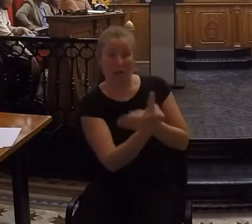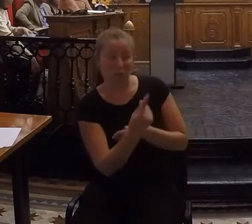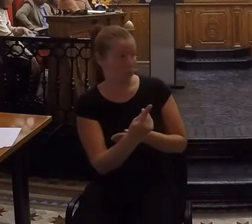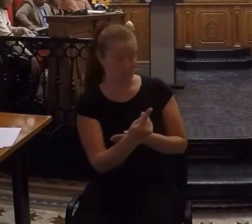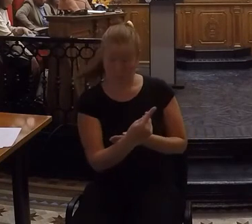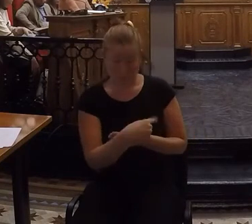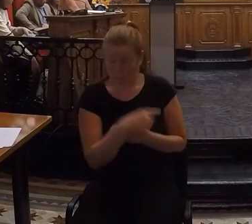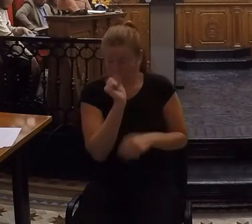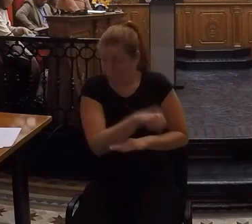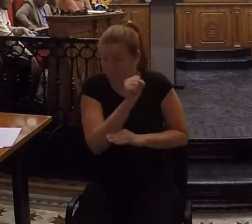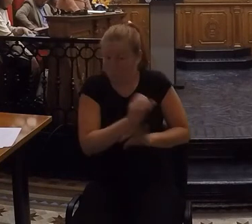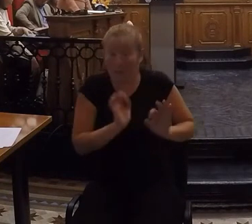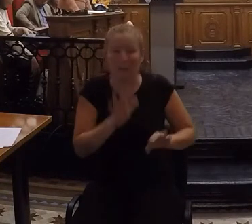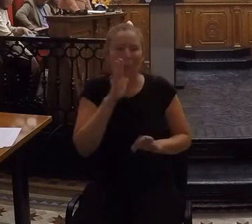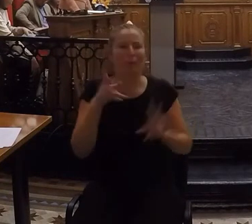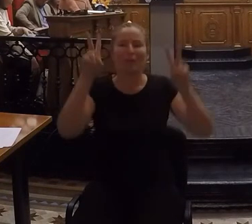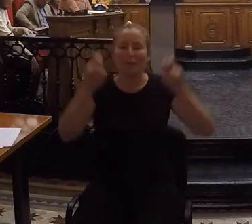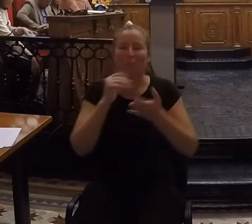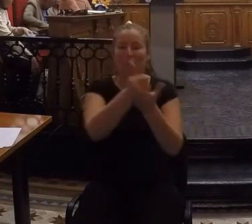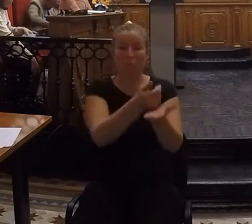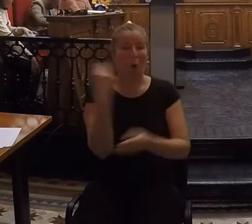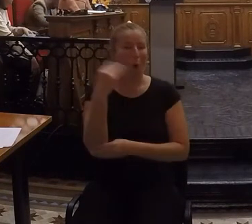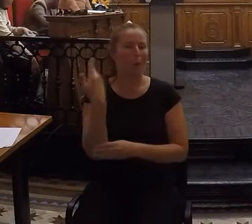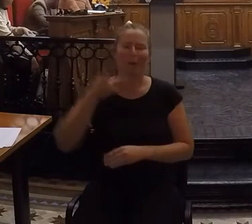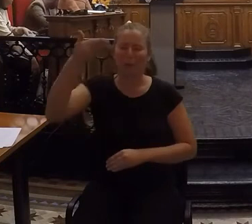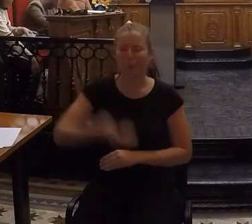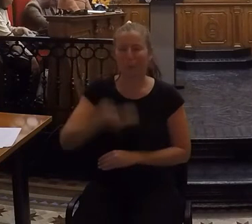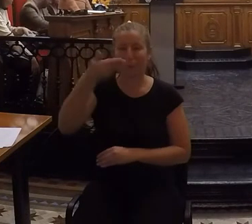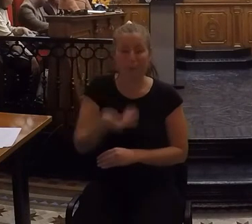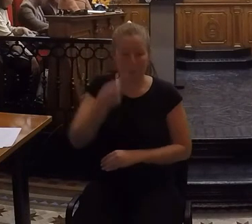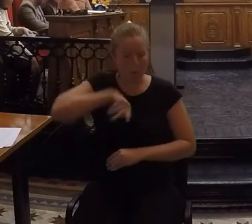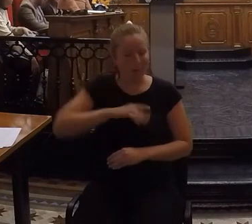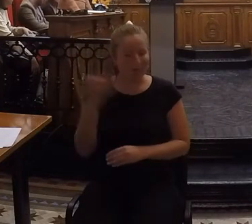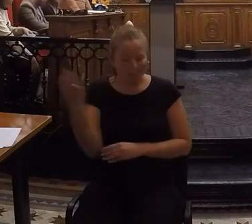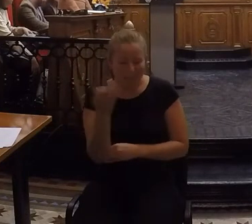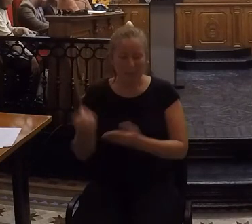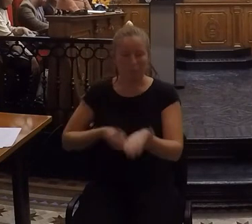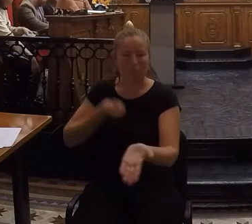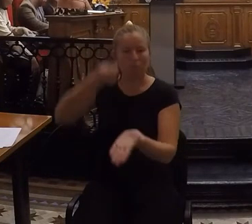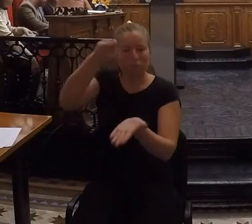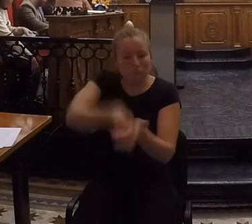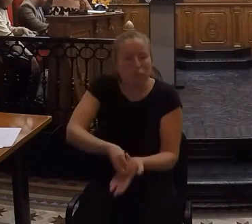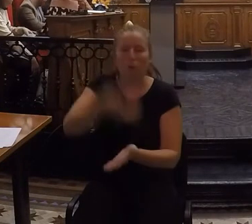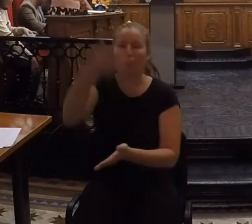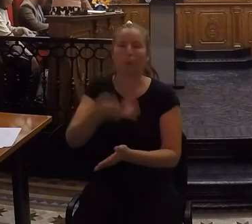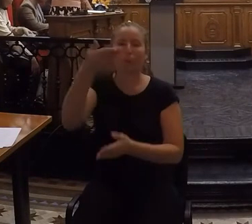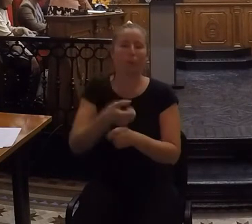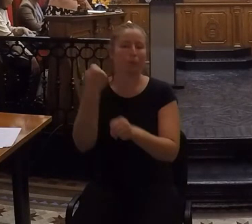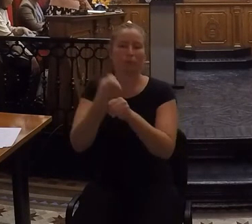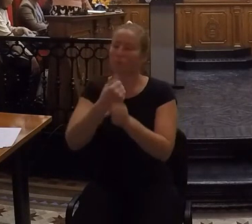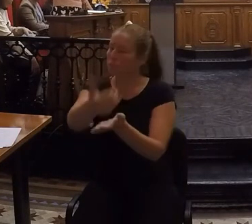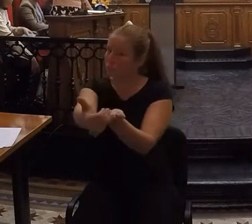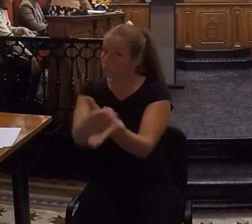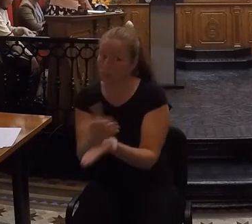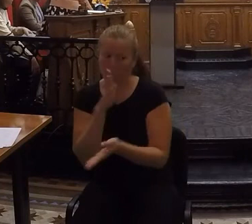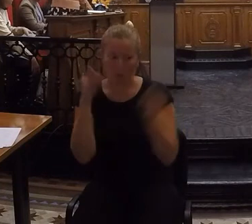creemos que el salario joven es importante y que más vale pagarlo en salario que en formación a profesores que encima